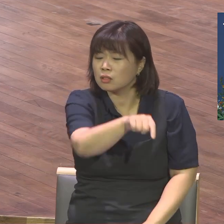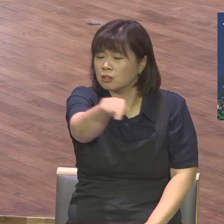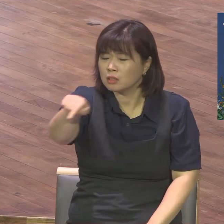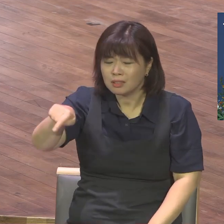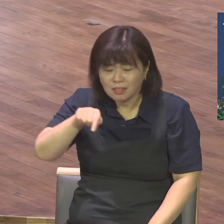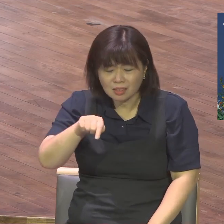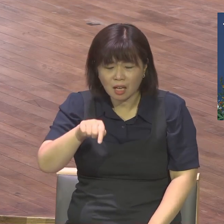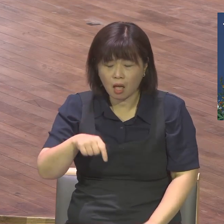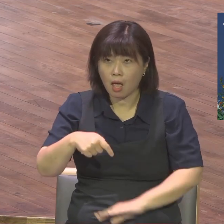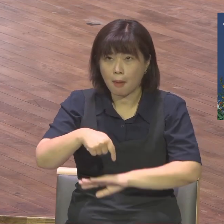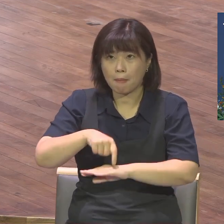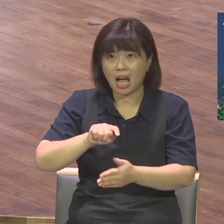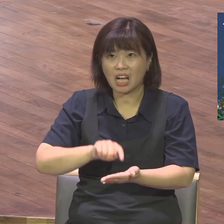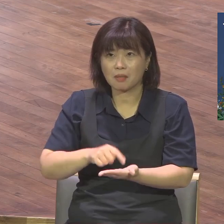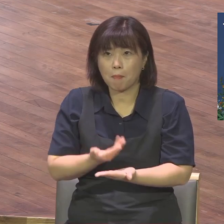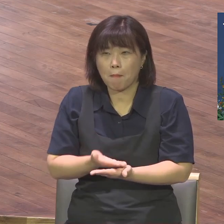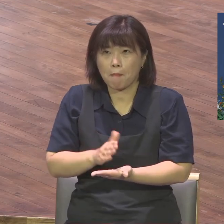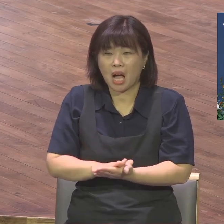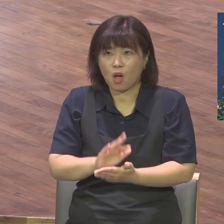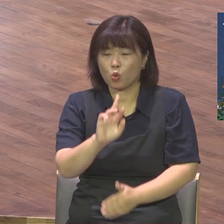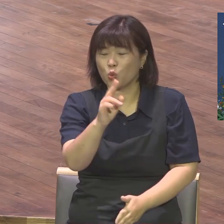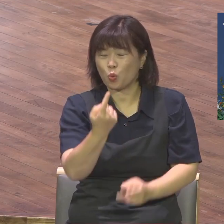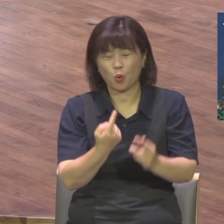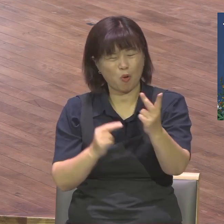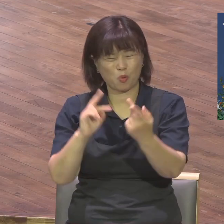쉽게 돌아오지 않을 것이라는 것입니다.